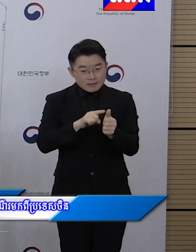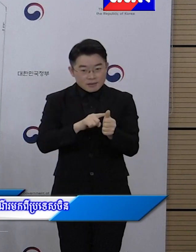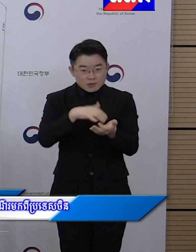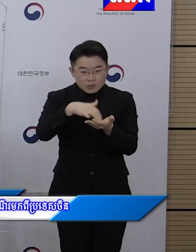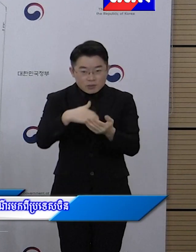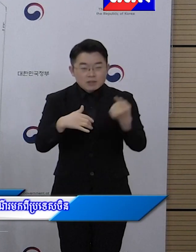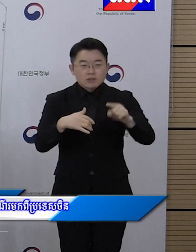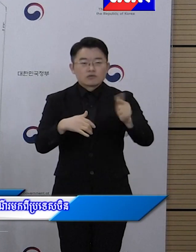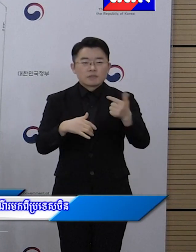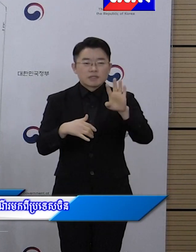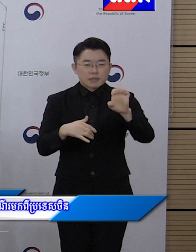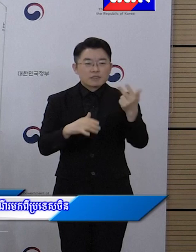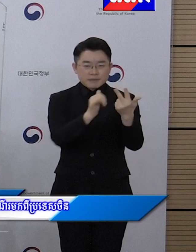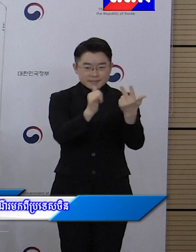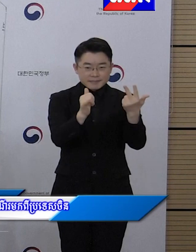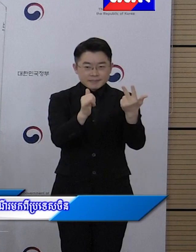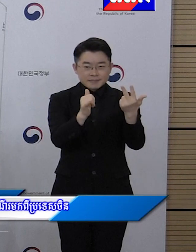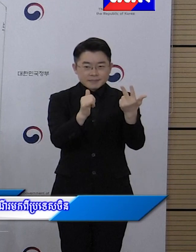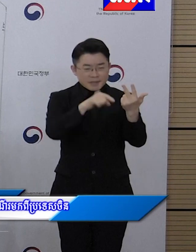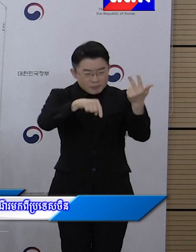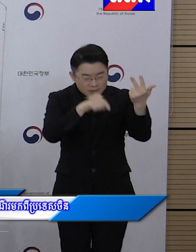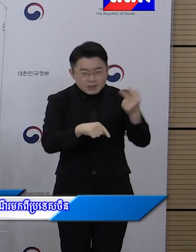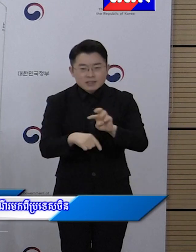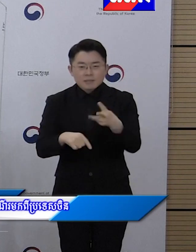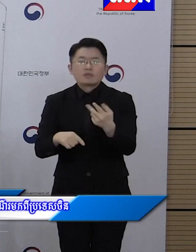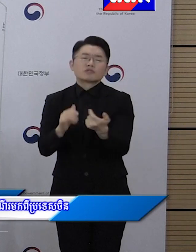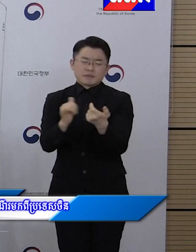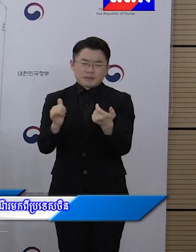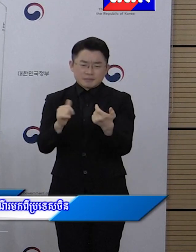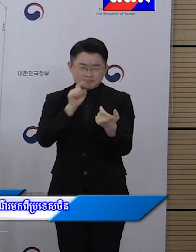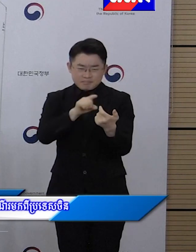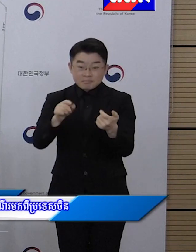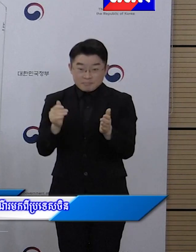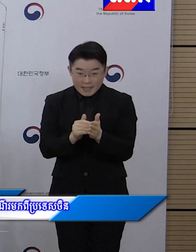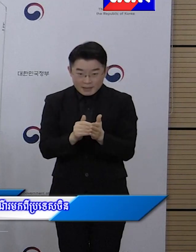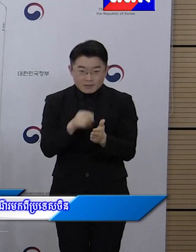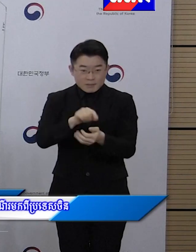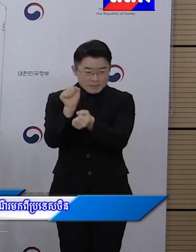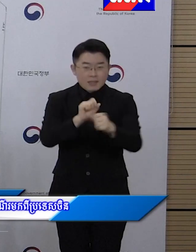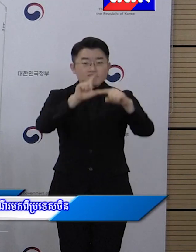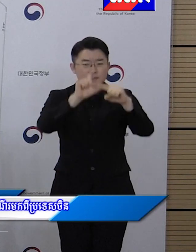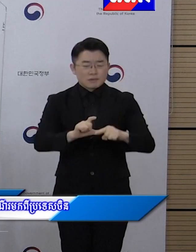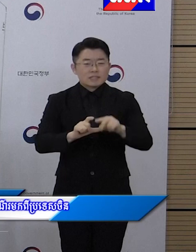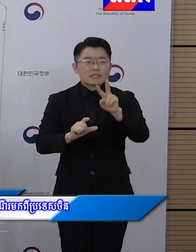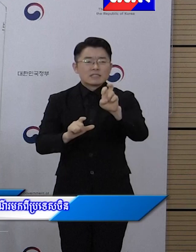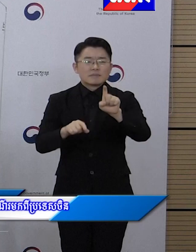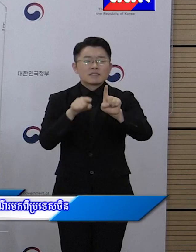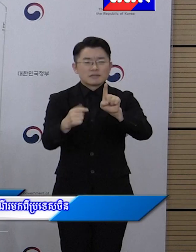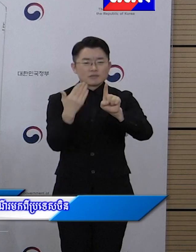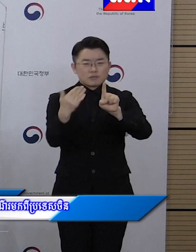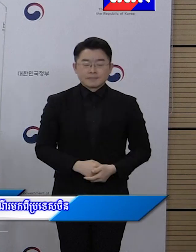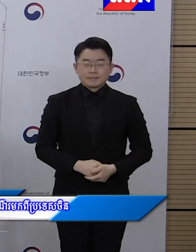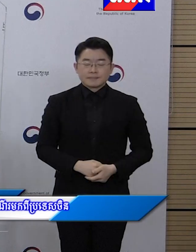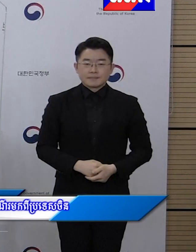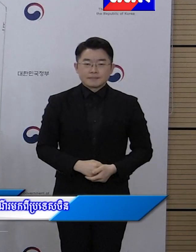នុស្សចំនួន 5,617 នាក់ត្រូវបានធ្វើតេស្តរួចហើយដោយទទួលបានលទ្ធផល 101,000 នាក់គឺវិជ្ជមាន